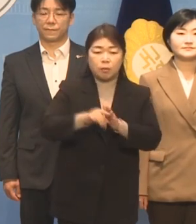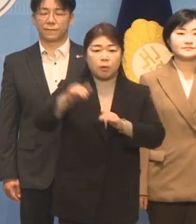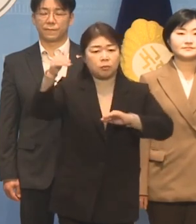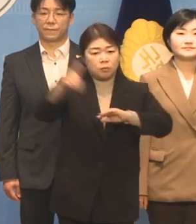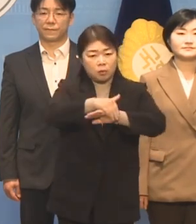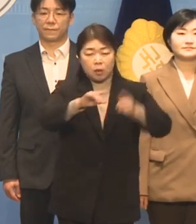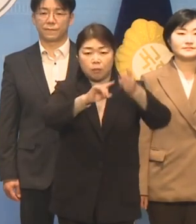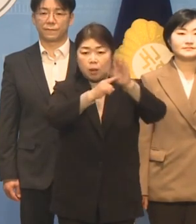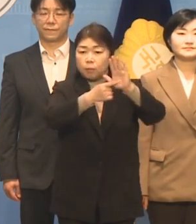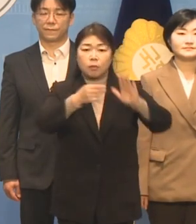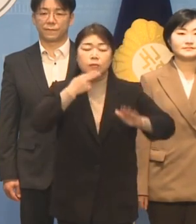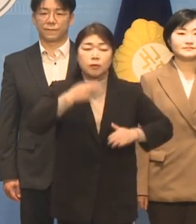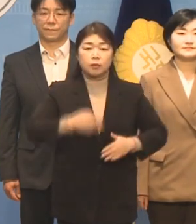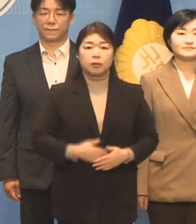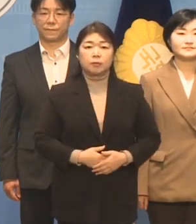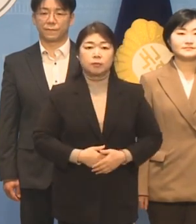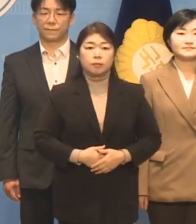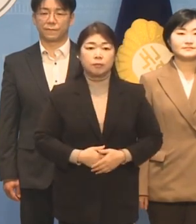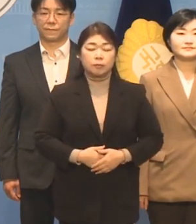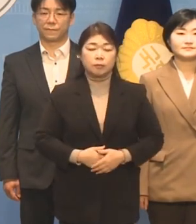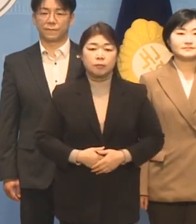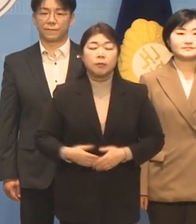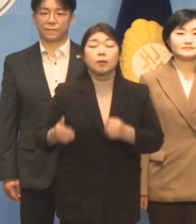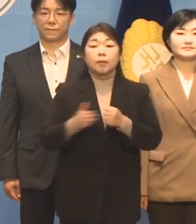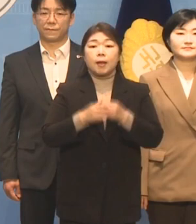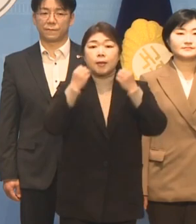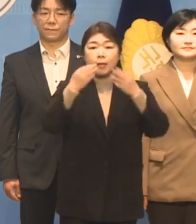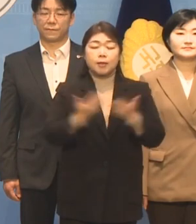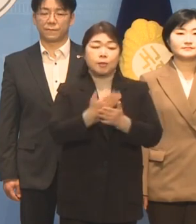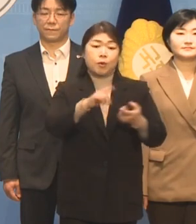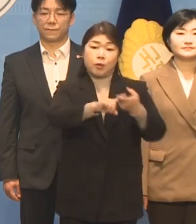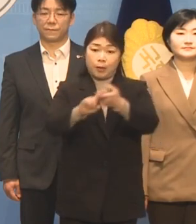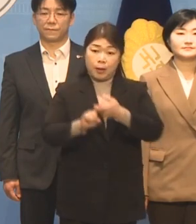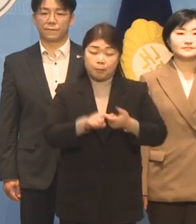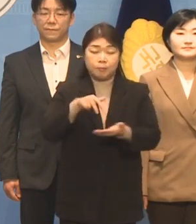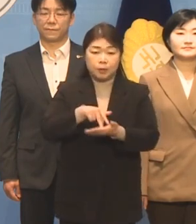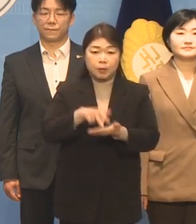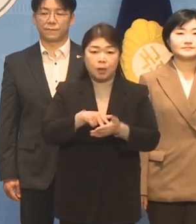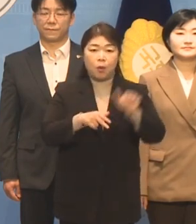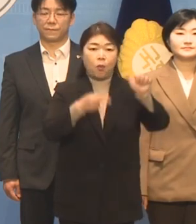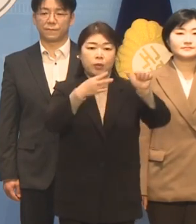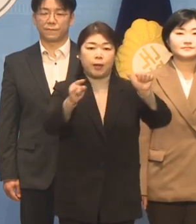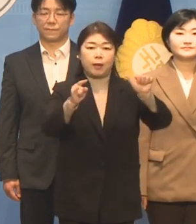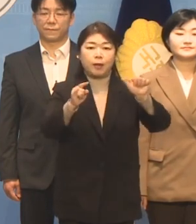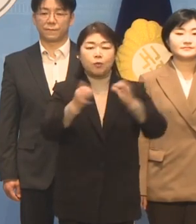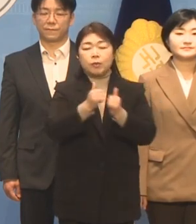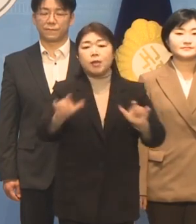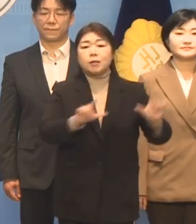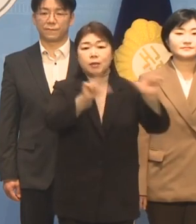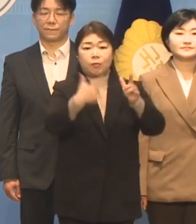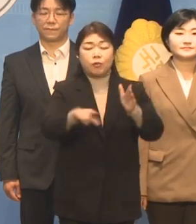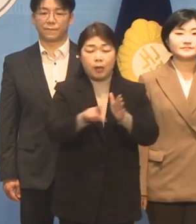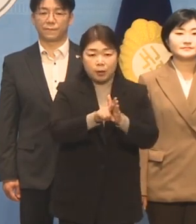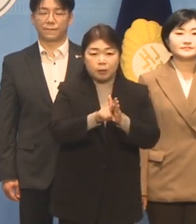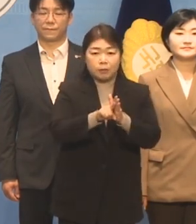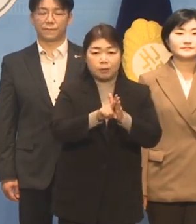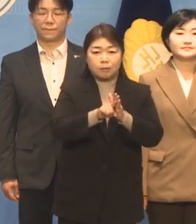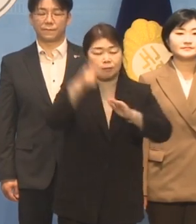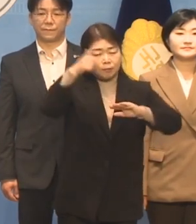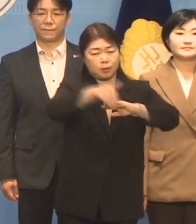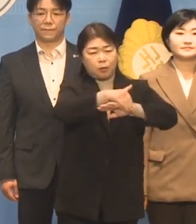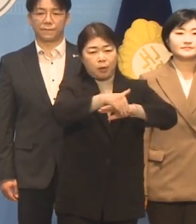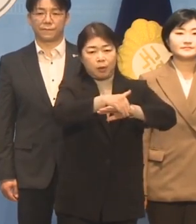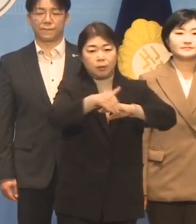세진보연합은 5대 민생 분야의 세진보연합은 5대 민생 분야와 정책으로 이 잔인한 각자 도생의